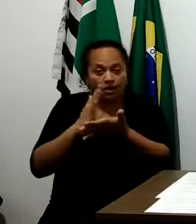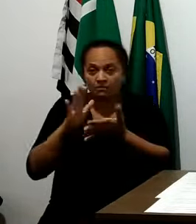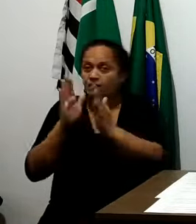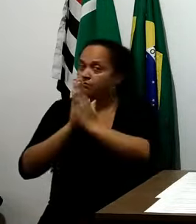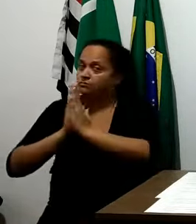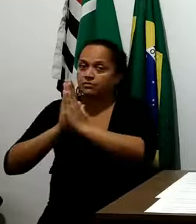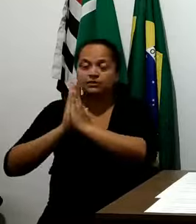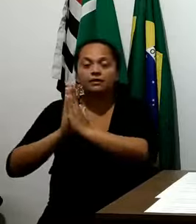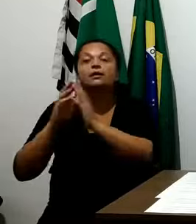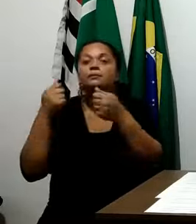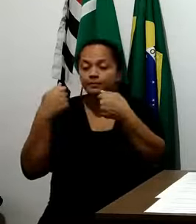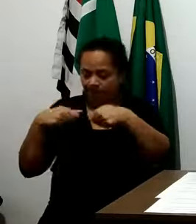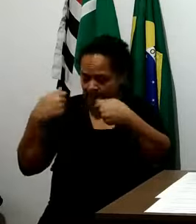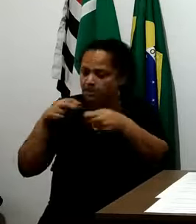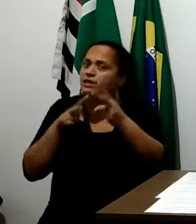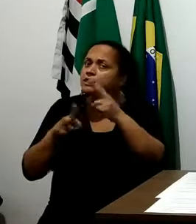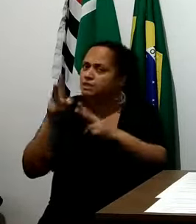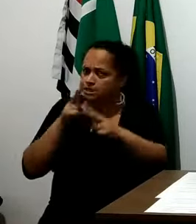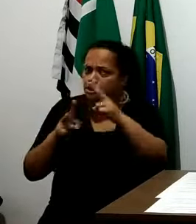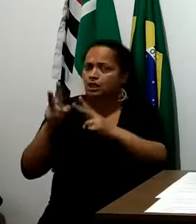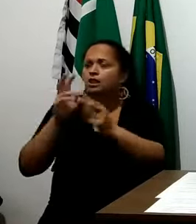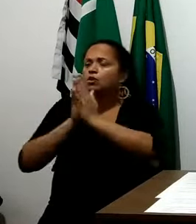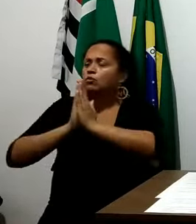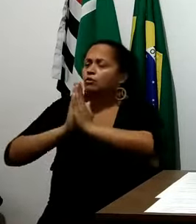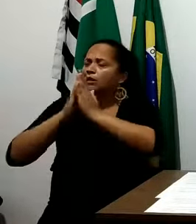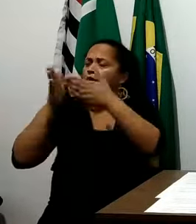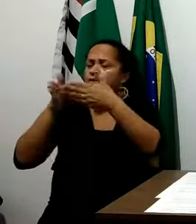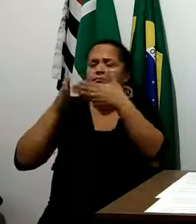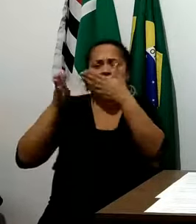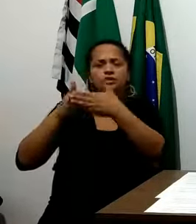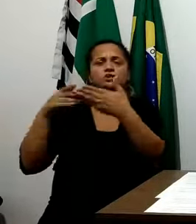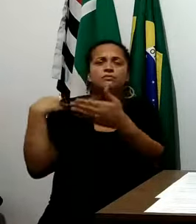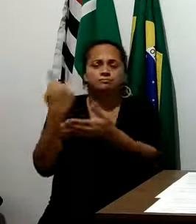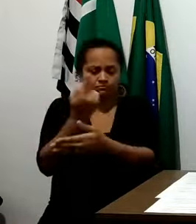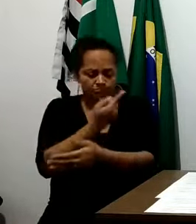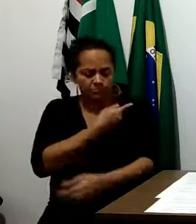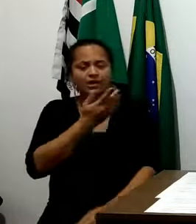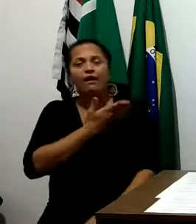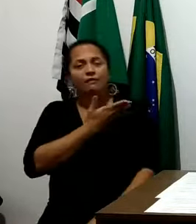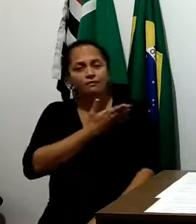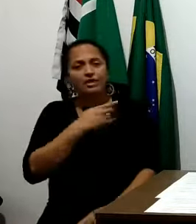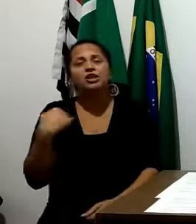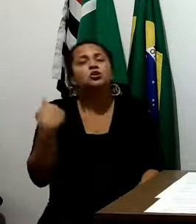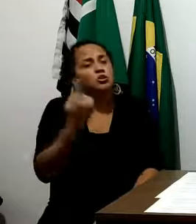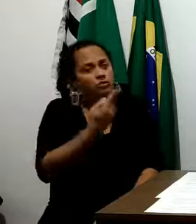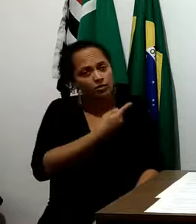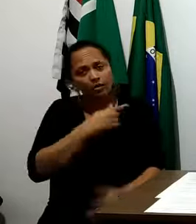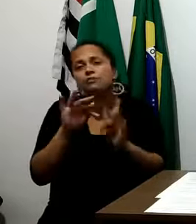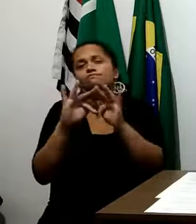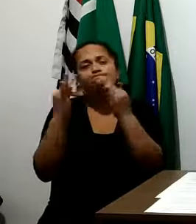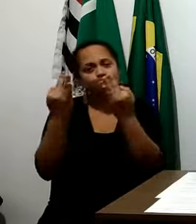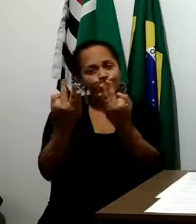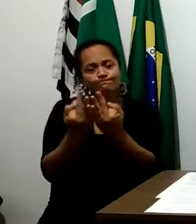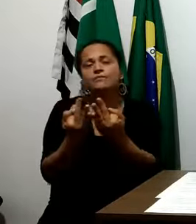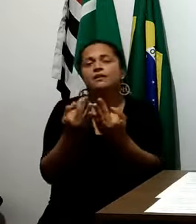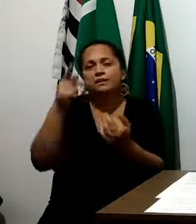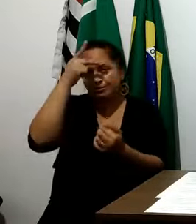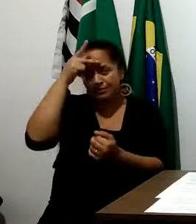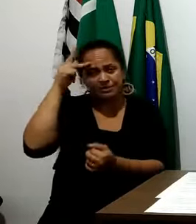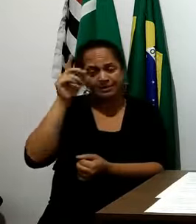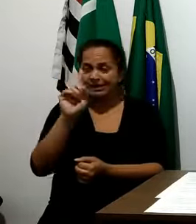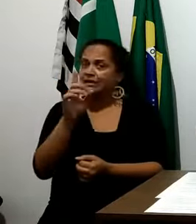não devemos desistir de orar pelos nossos amigos, de orar pelos nossos familiares, aqueles que não conhecem